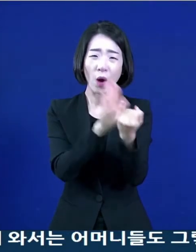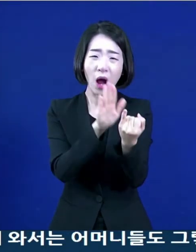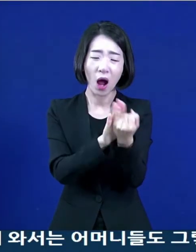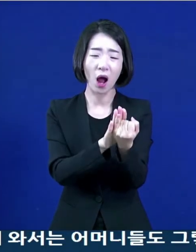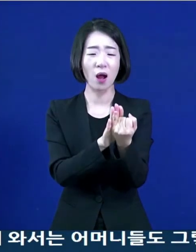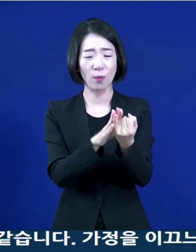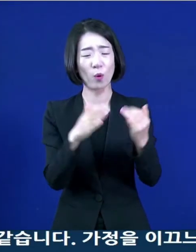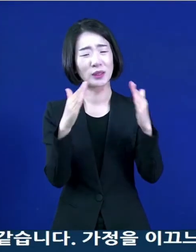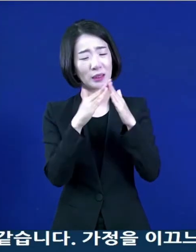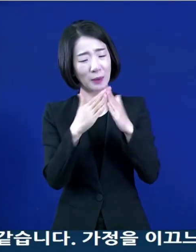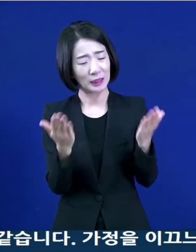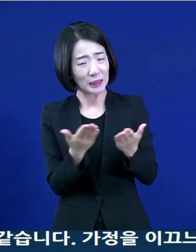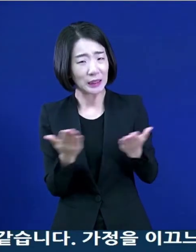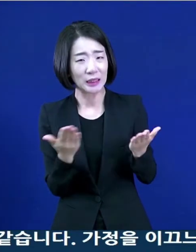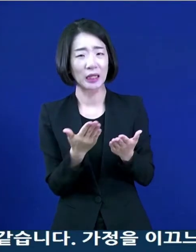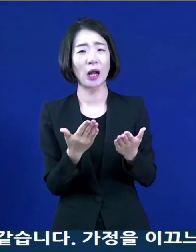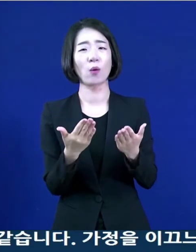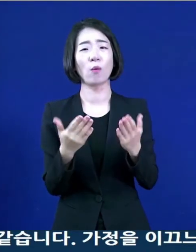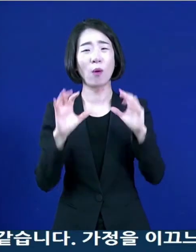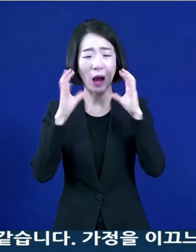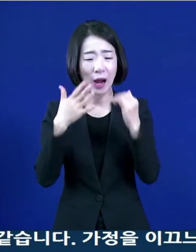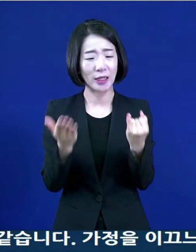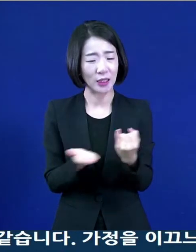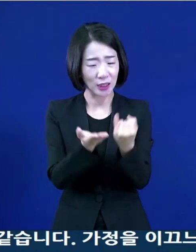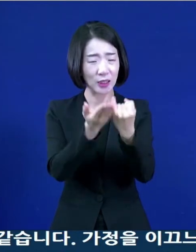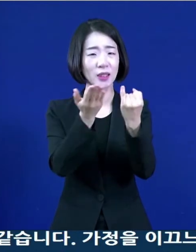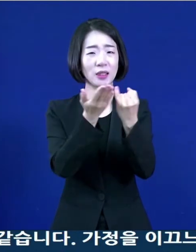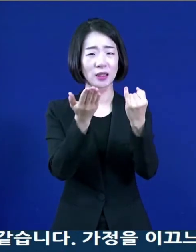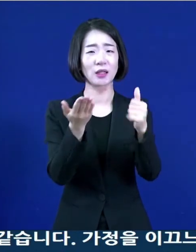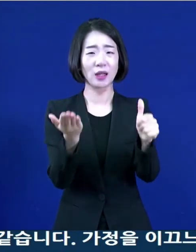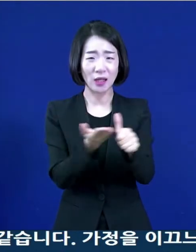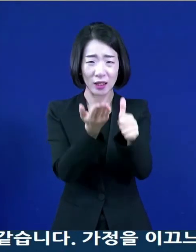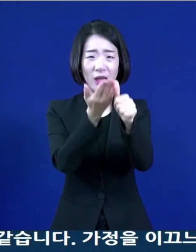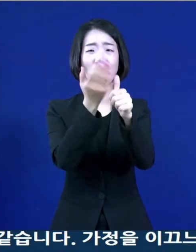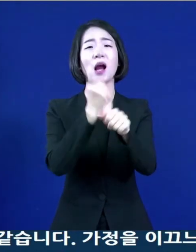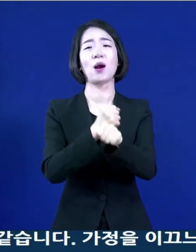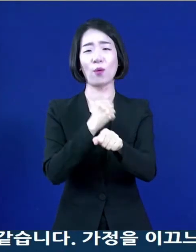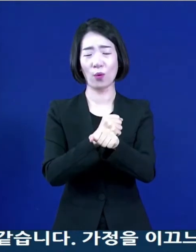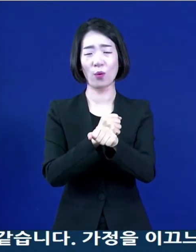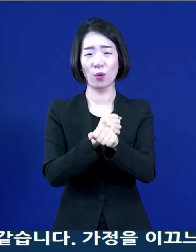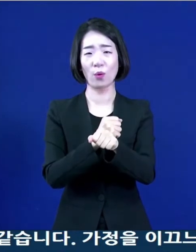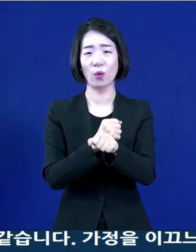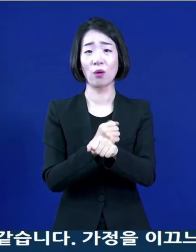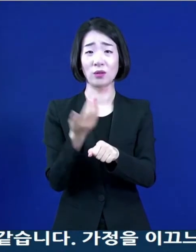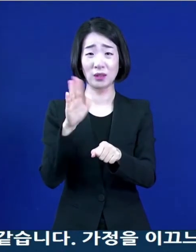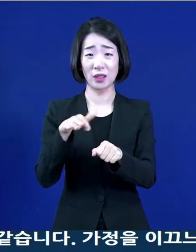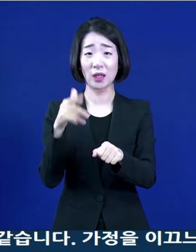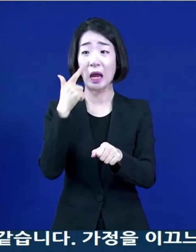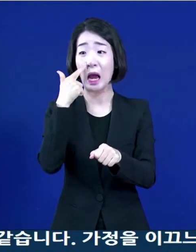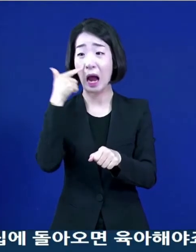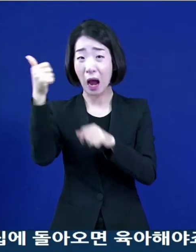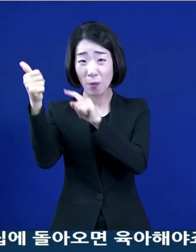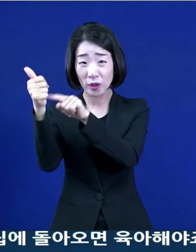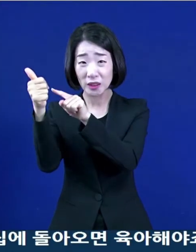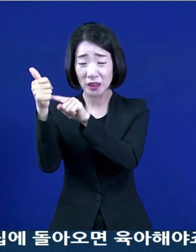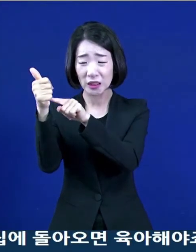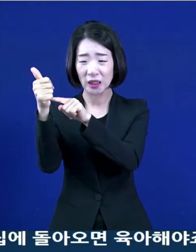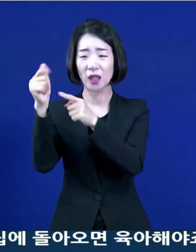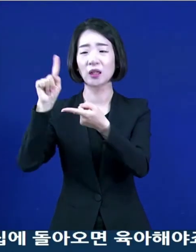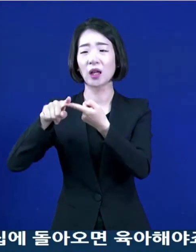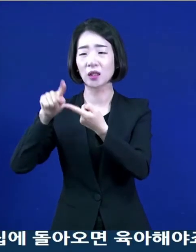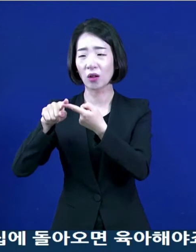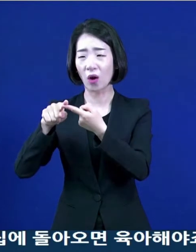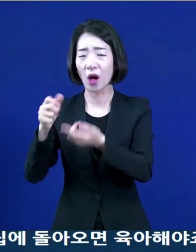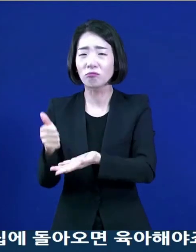그렇게 해도 그 당연히 하는 것으로 알고 알아주지도 않죠. 요즘에는 아버지들도 참